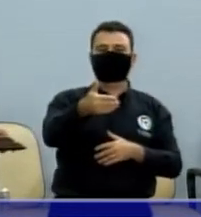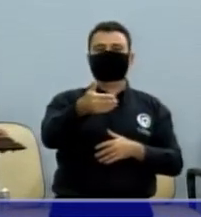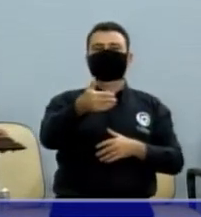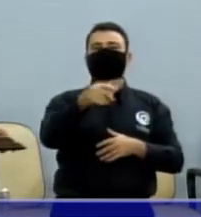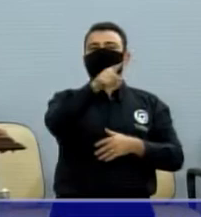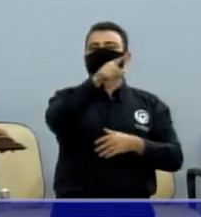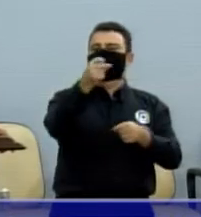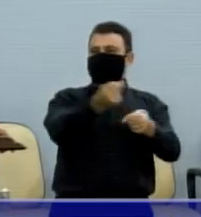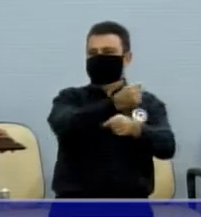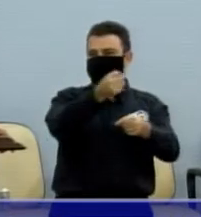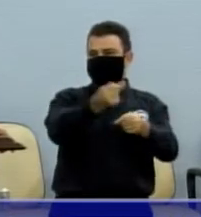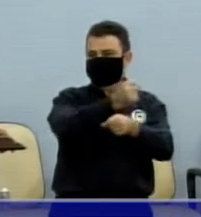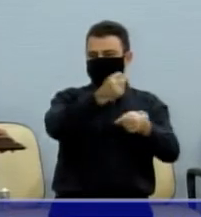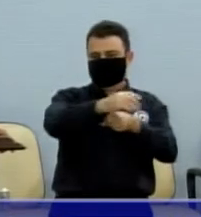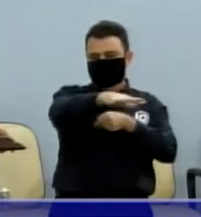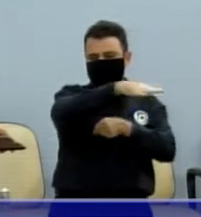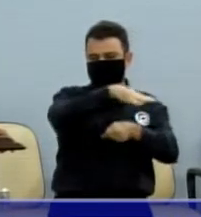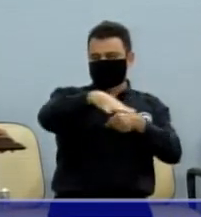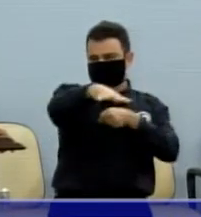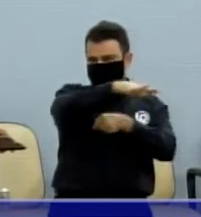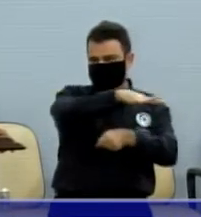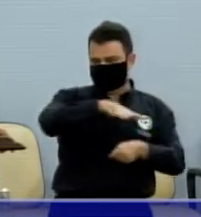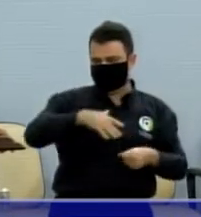nossa fala é